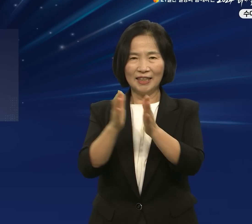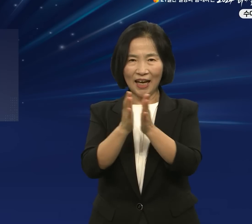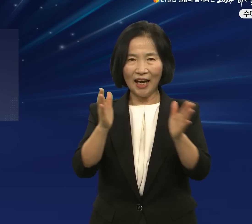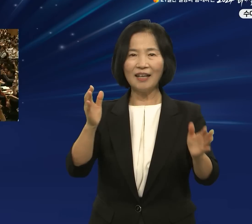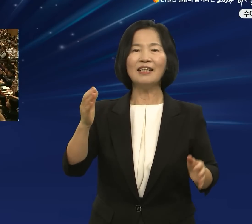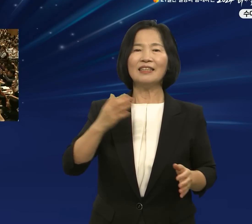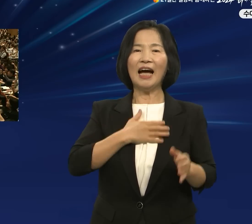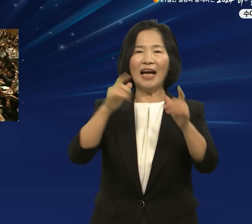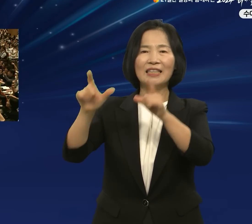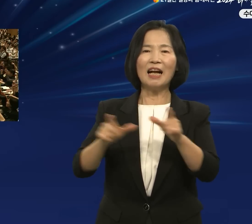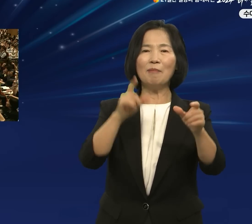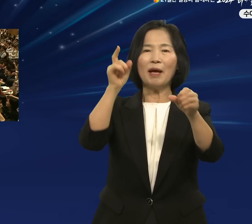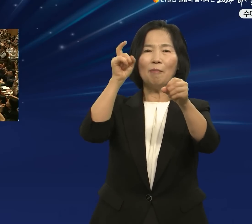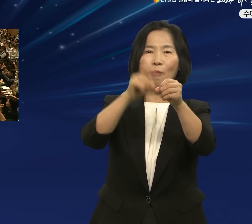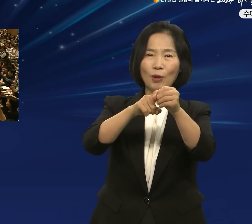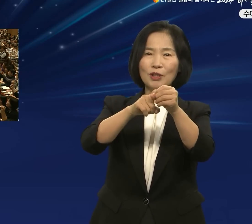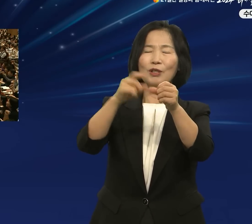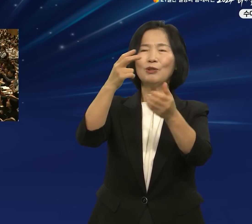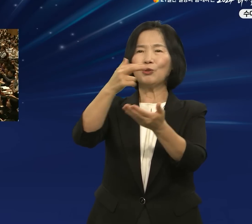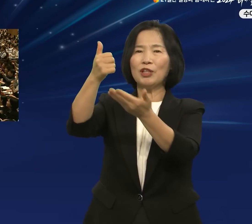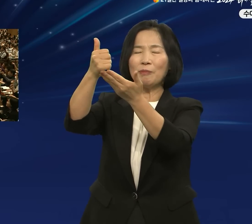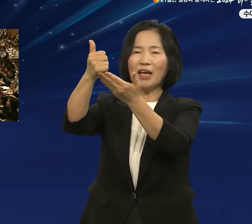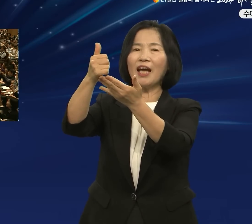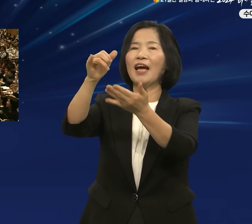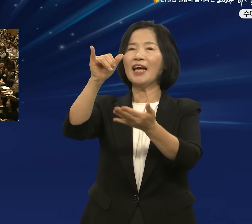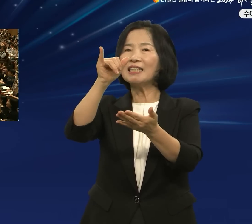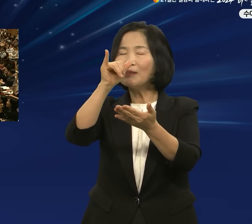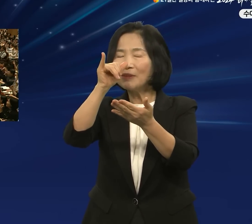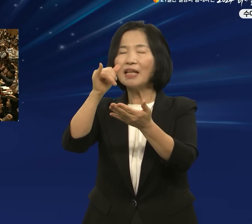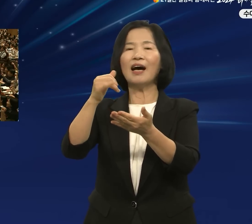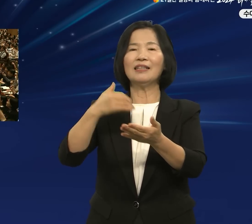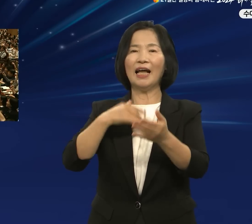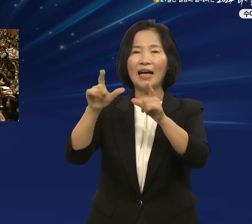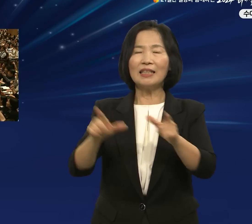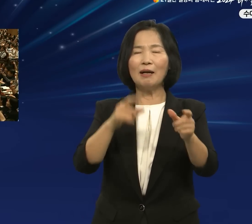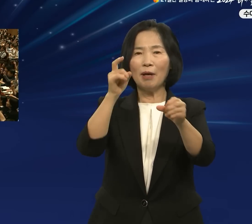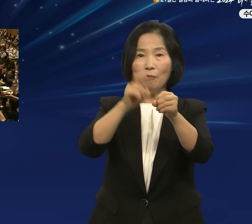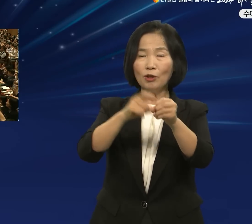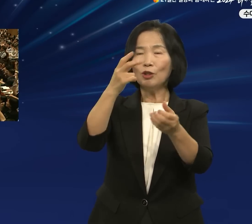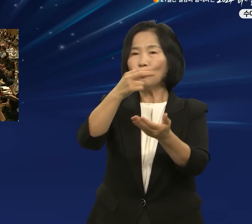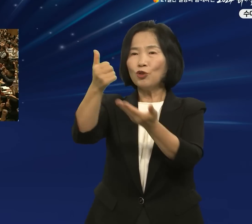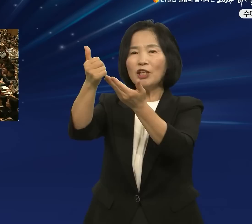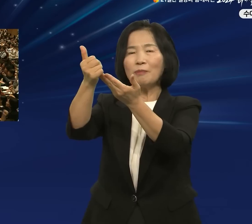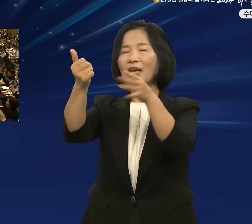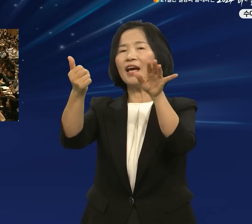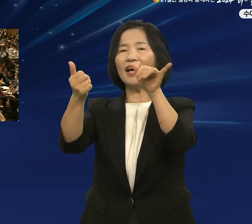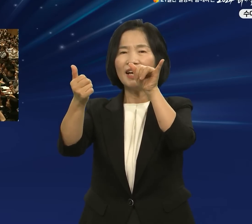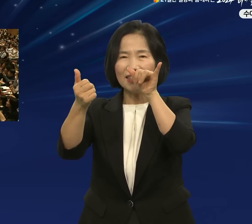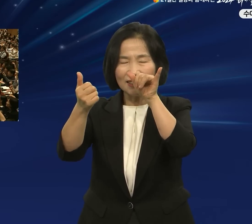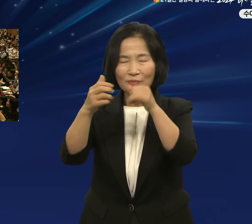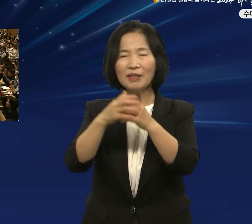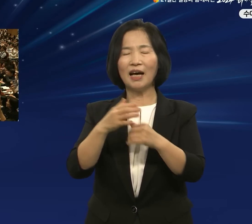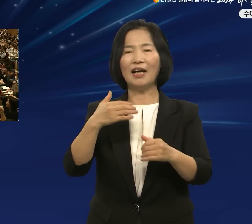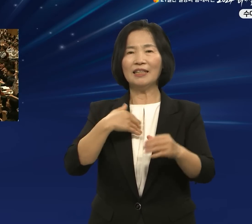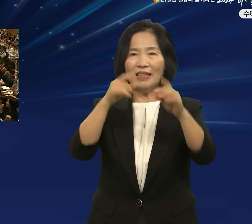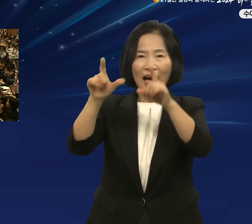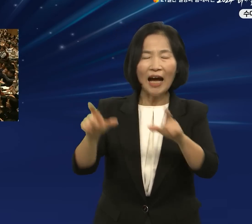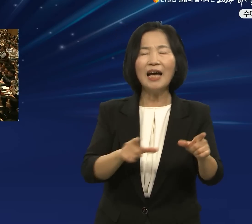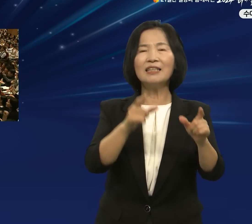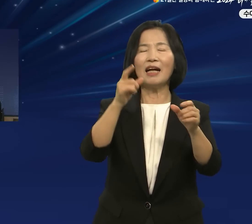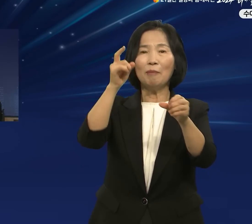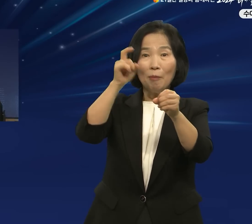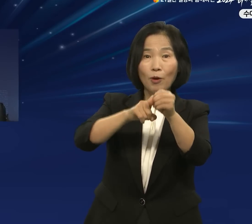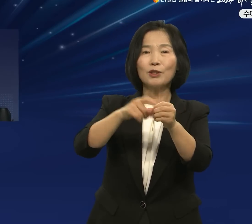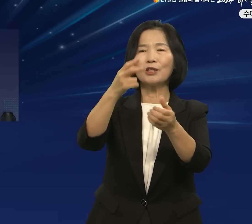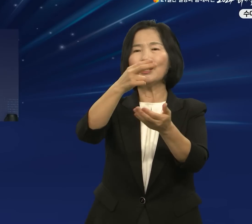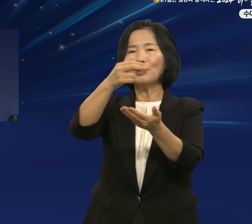시작. 나의 삶의 목적은 주님께 있습니다. 나의 삶의 목적은 주님께 있습니다.